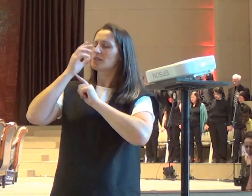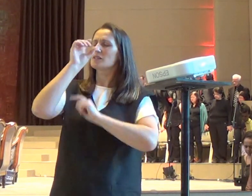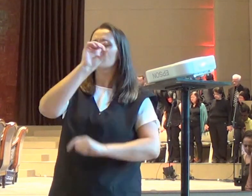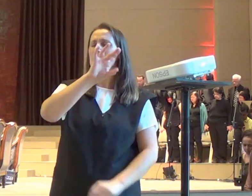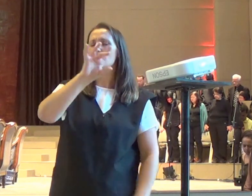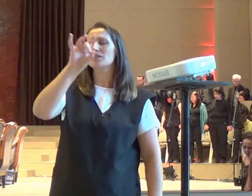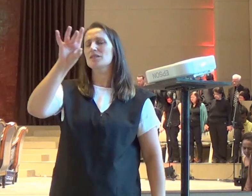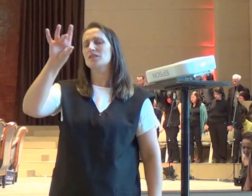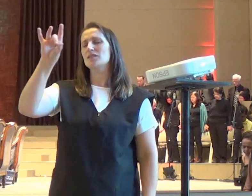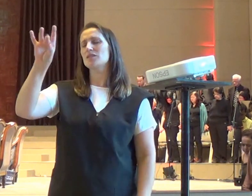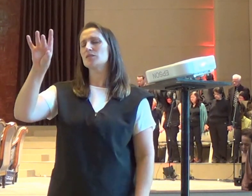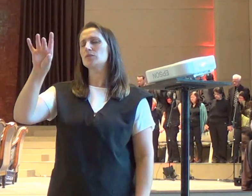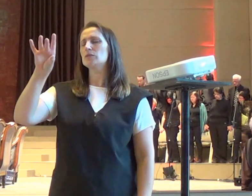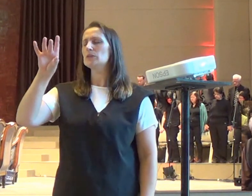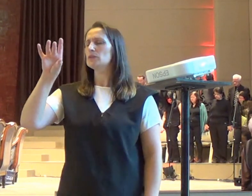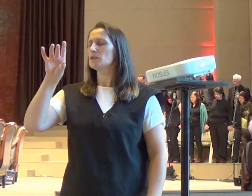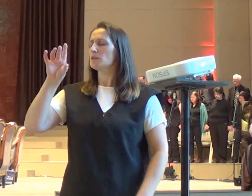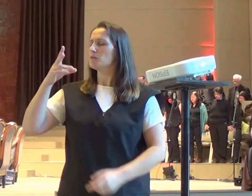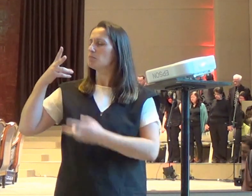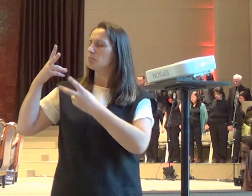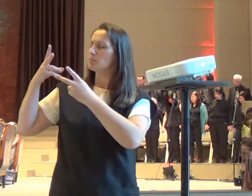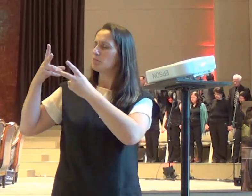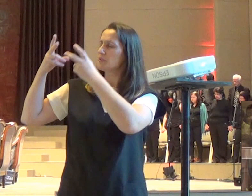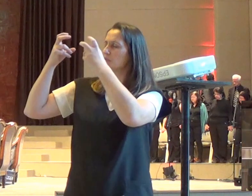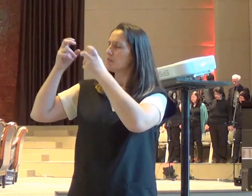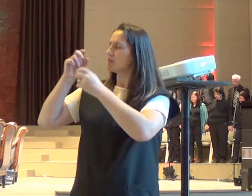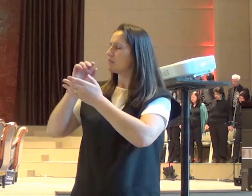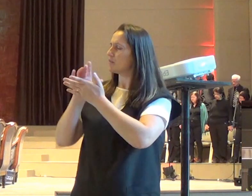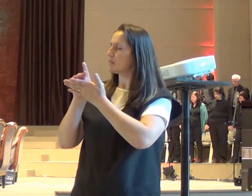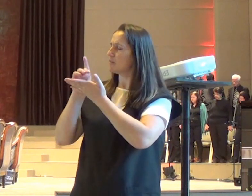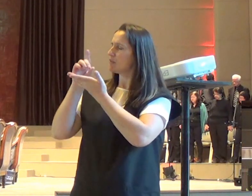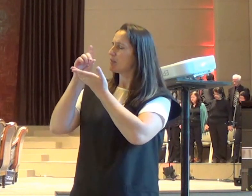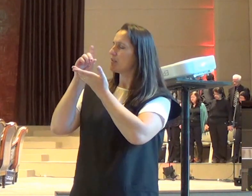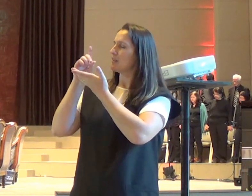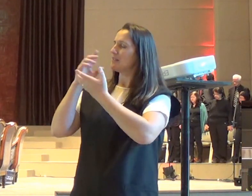de nós senhor ouvindo a tua palavra nos sintamos